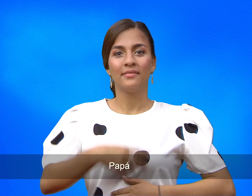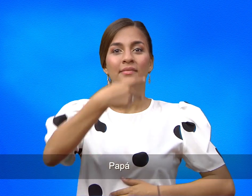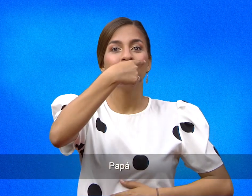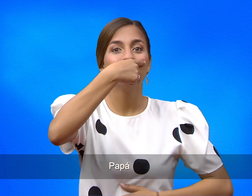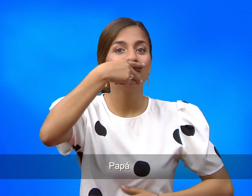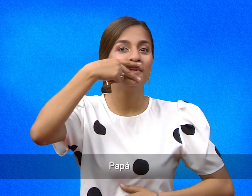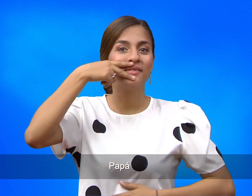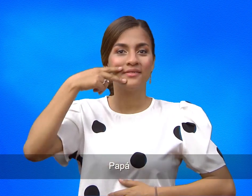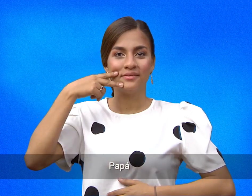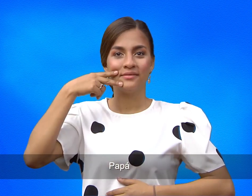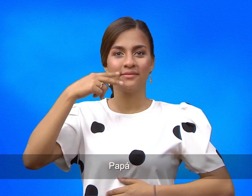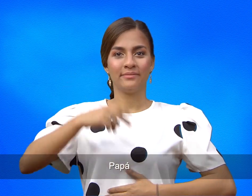Papá.